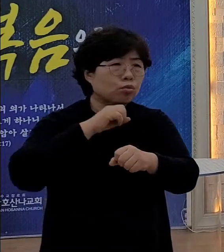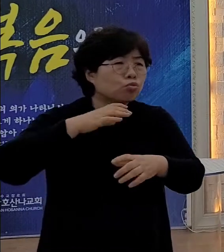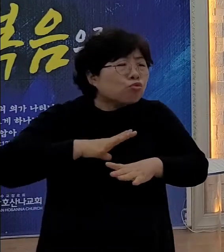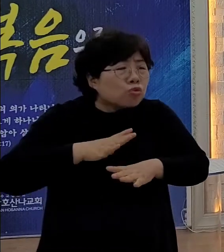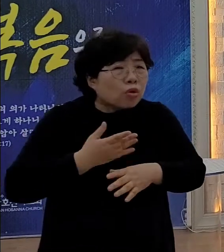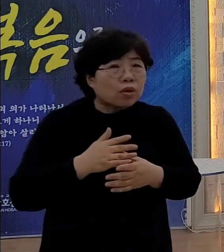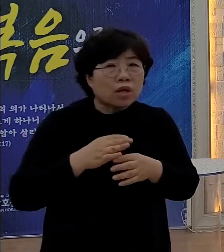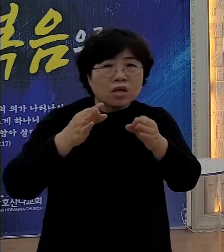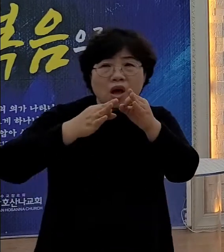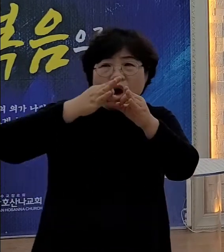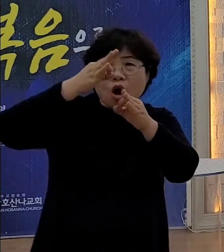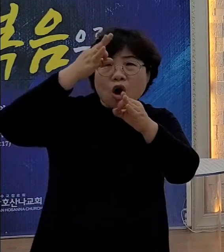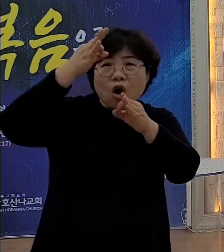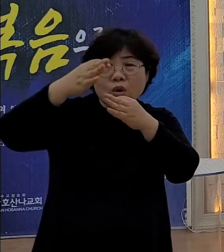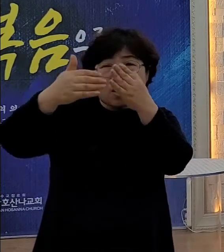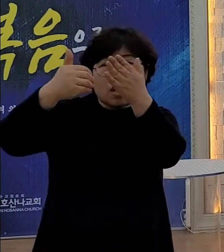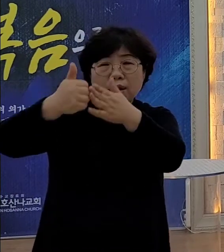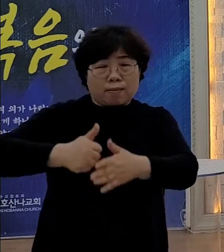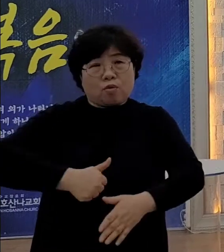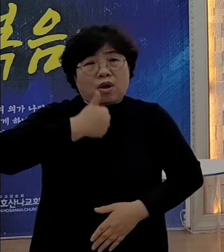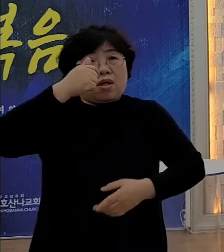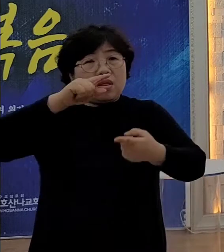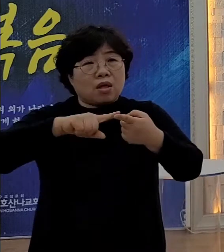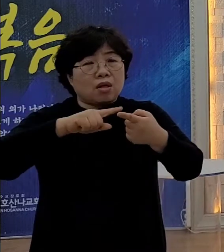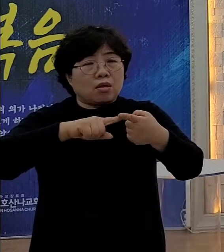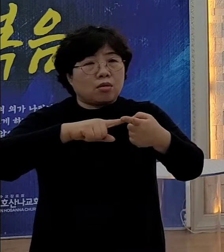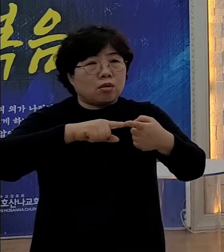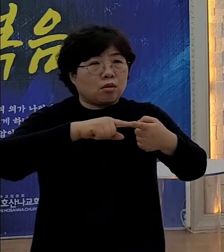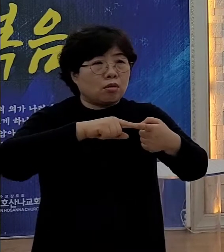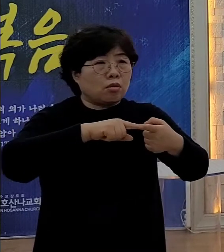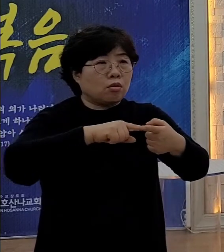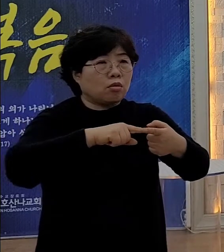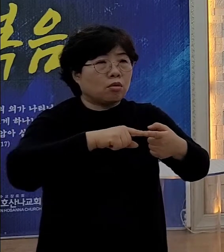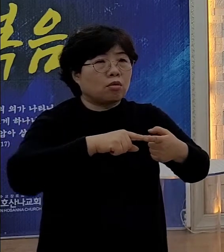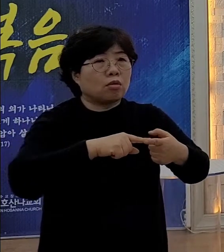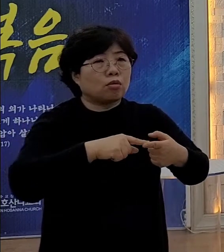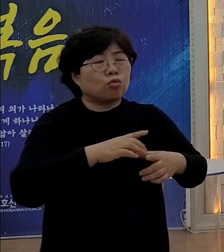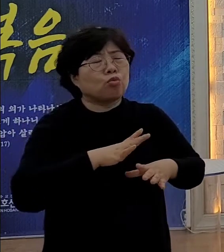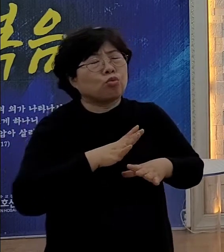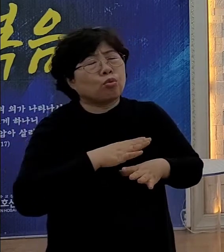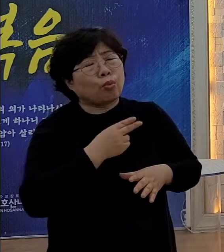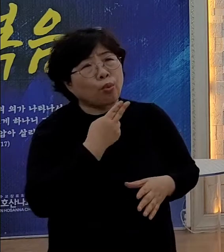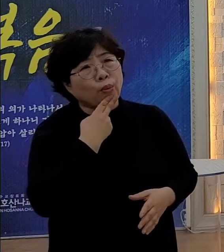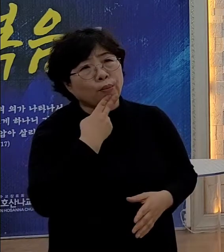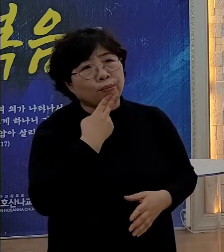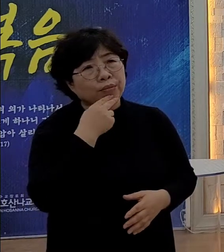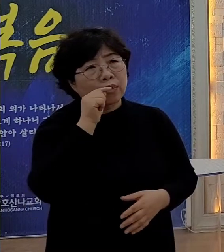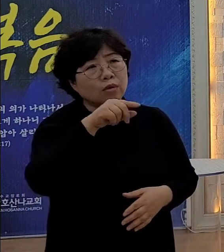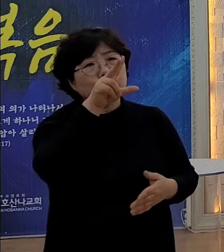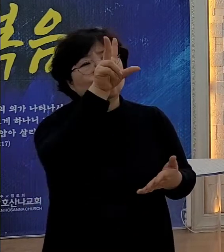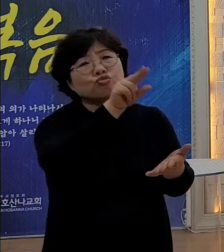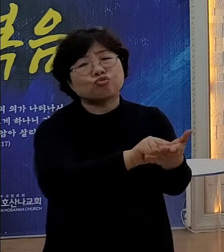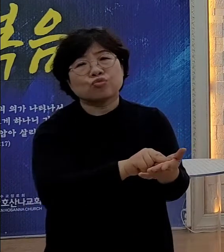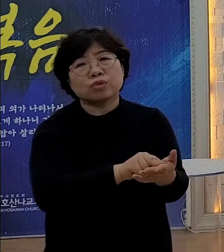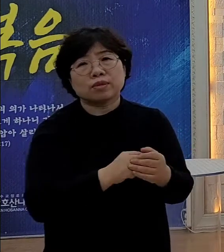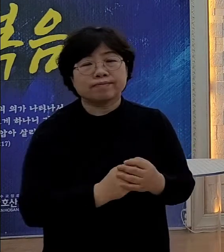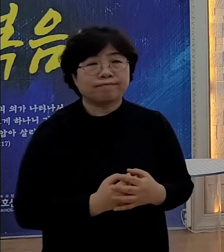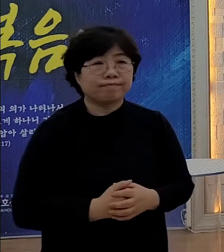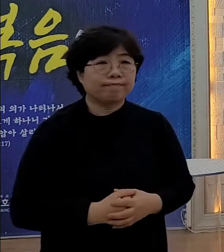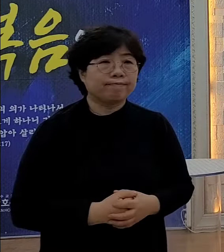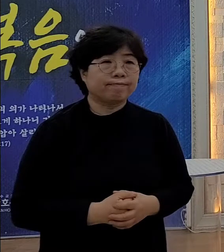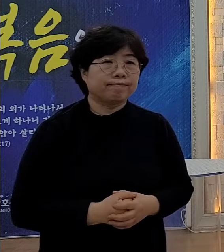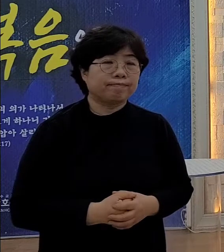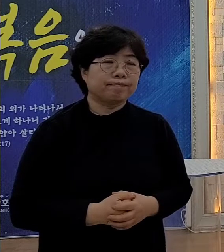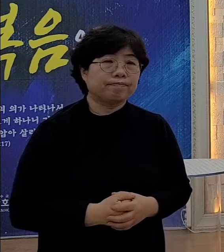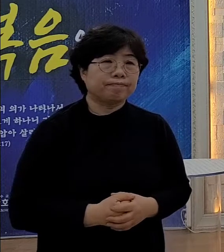내리시는 이 하나님의 진노에 대해서는 우리 마음 가운데 안중에도 없다는 거예요. 이게 지금 세상의